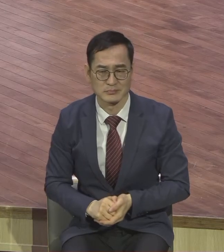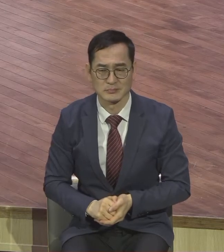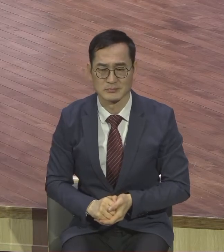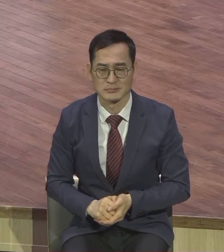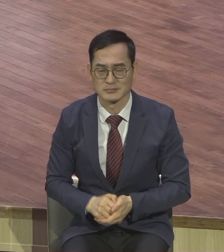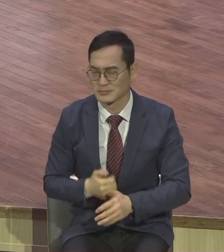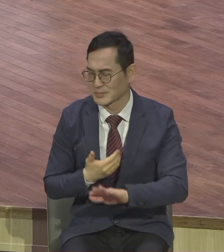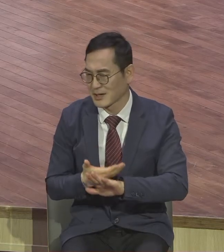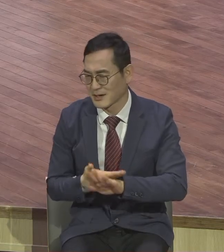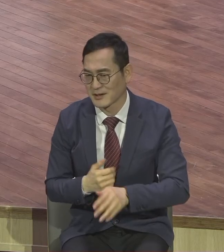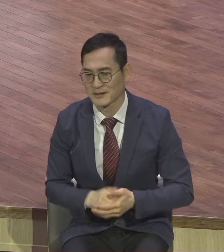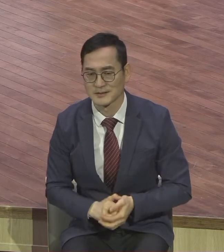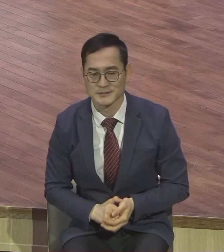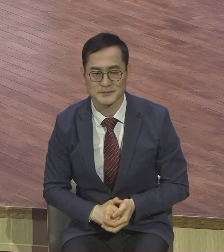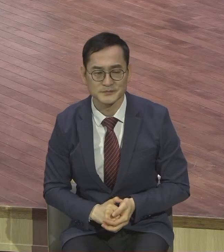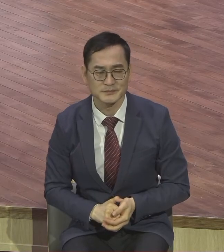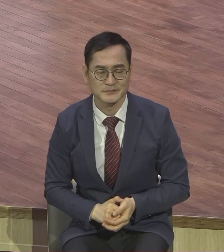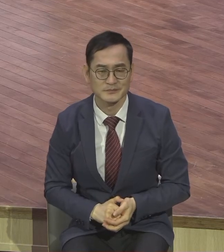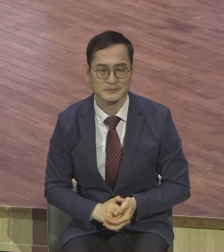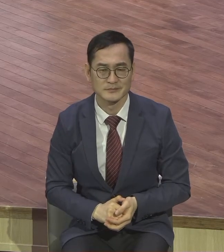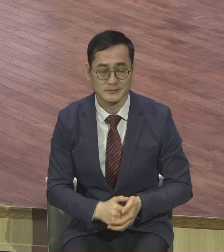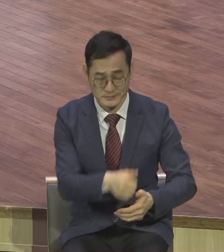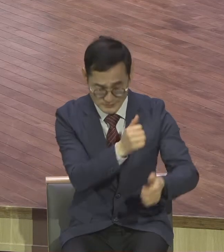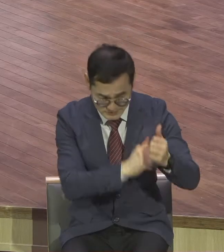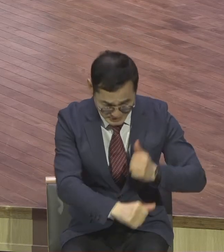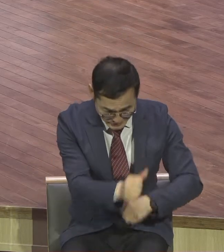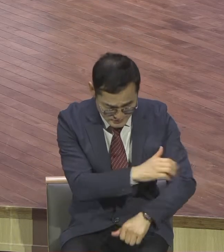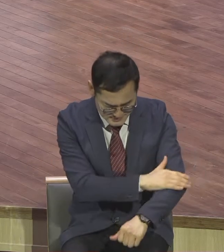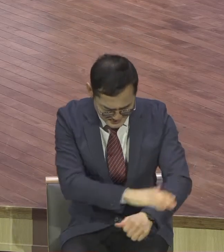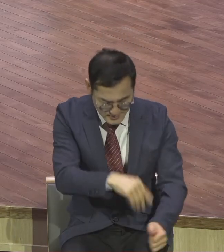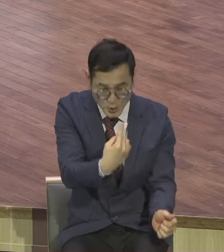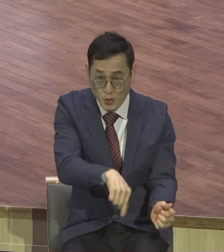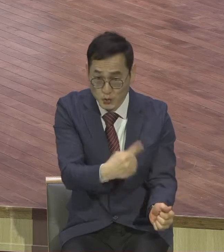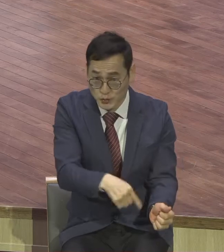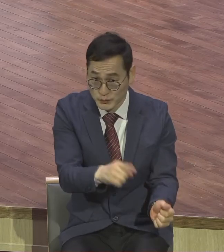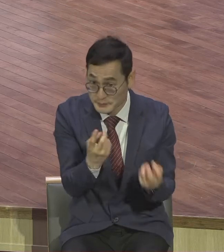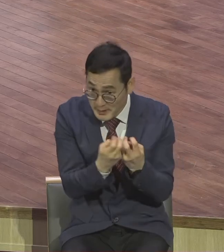후대를 언약 위에 올바른 세우기 위한 바람입니다.